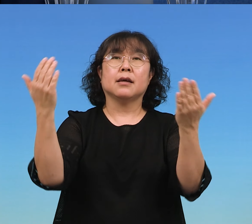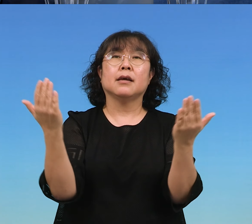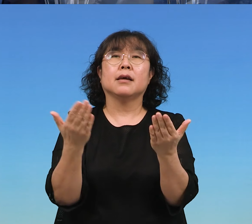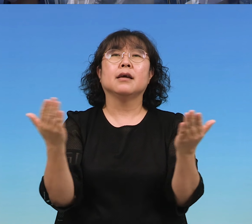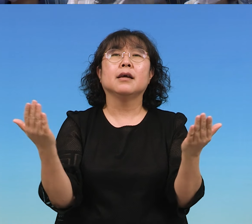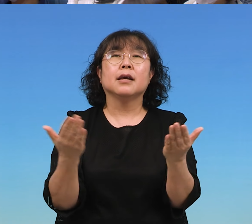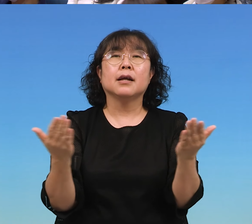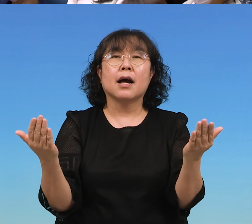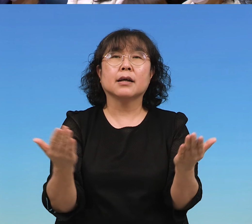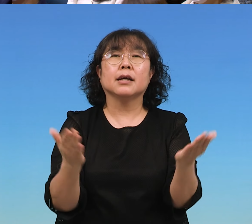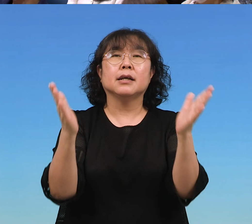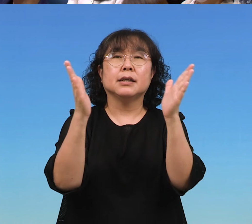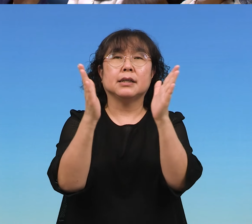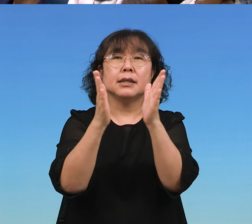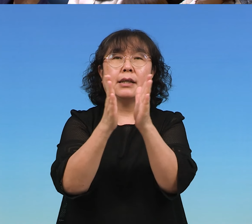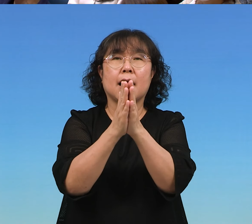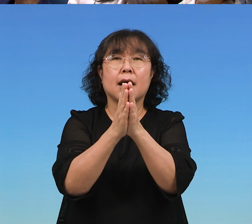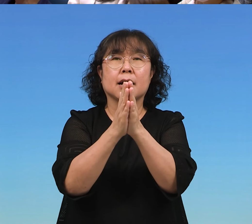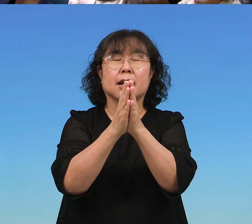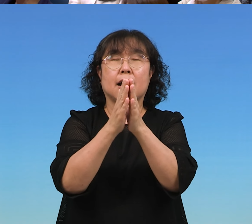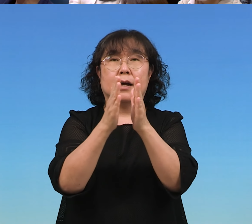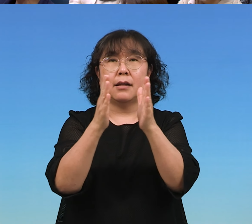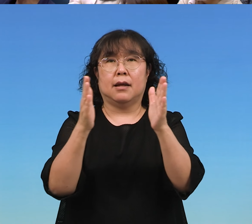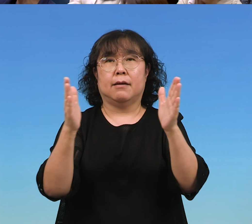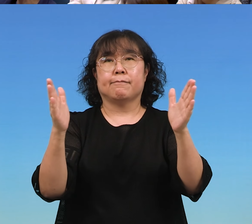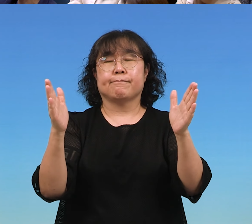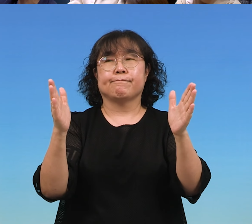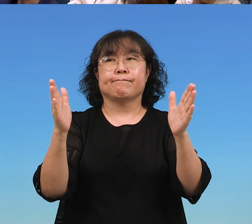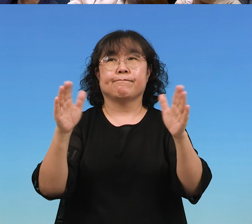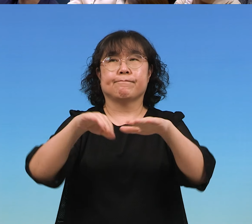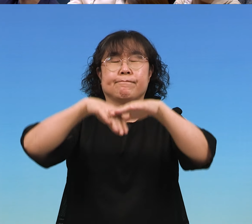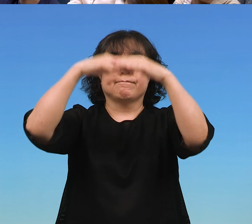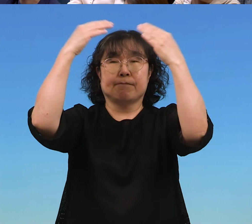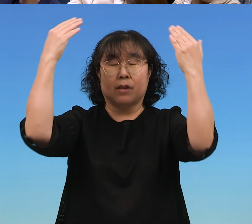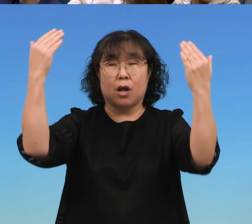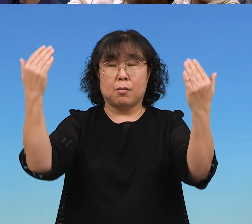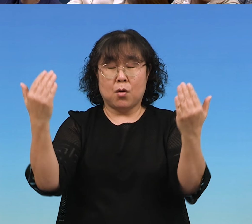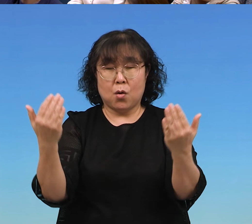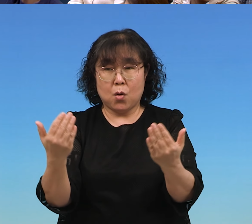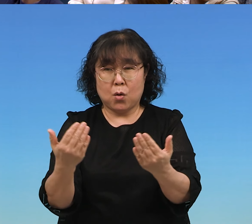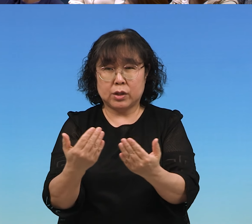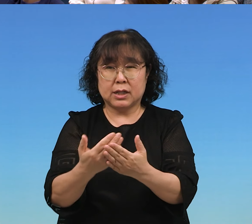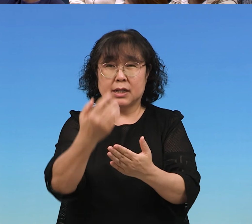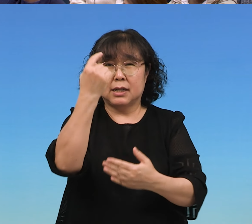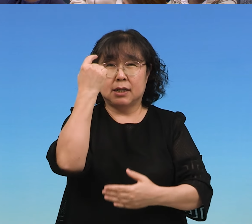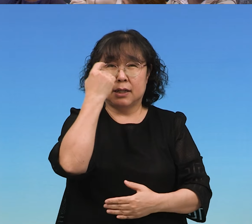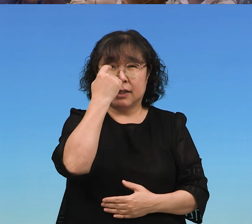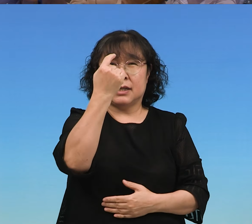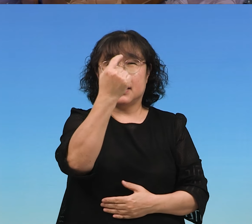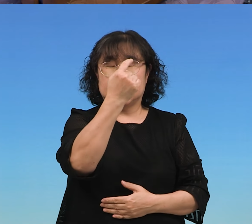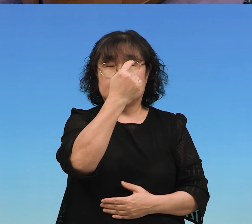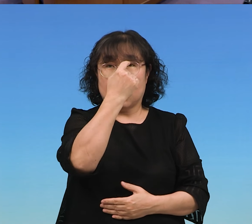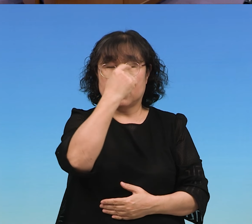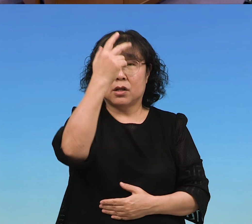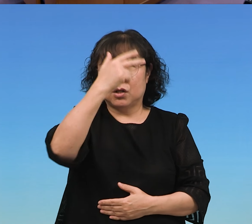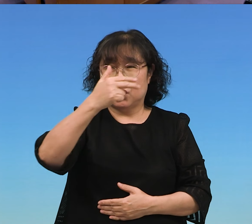시작하네. 하나님이 일하기 모든 시선을 주님께